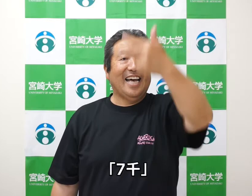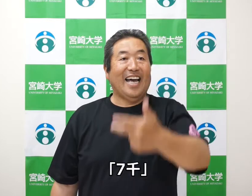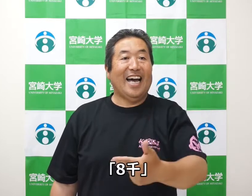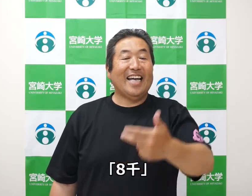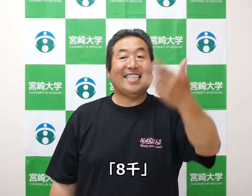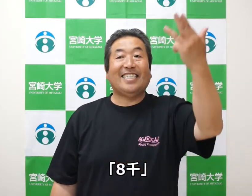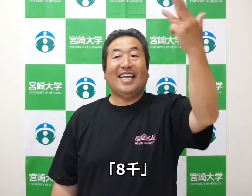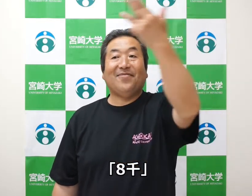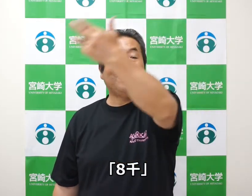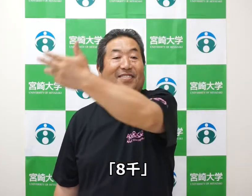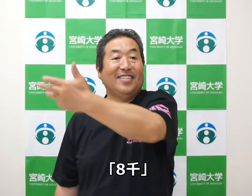8000、